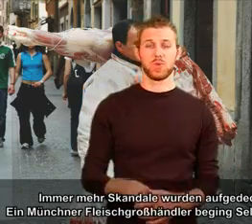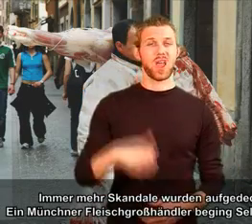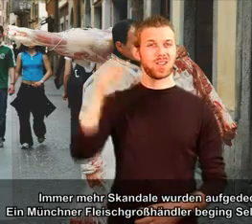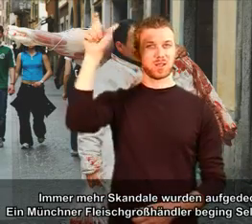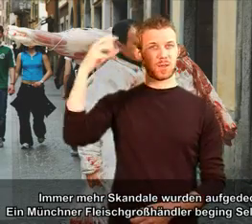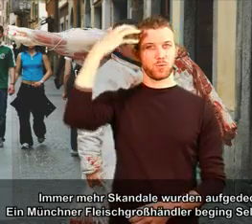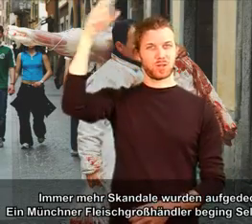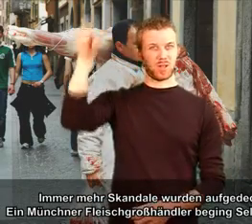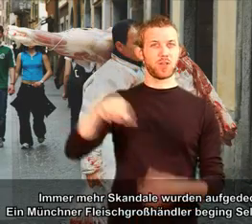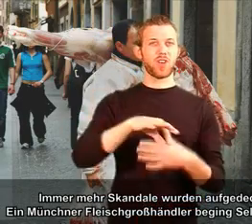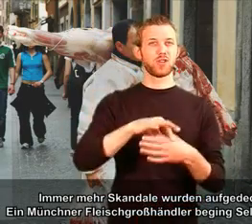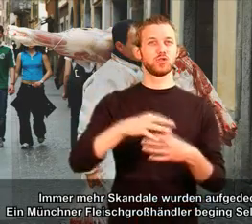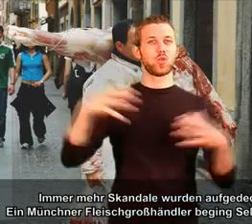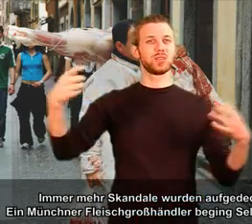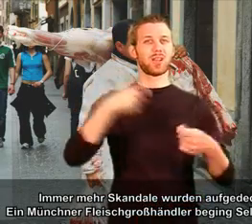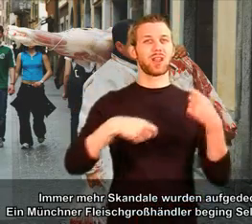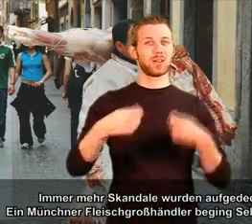Ein Münchner Fleischgroßhändler beging Selbstmord.